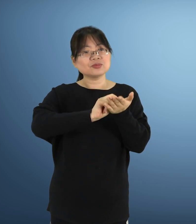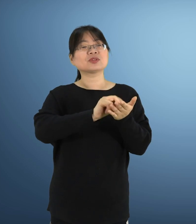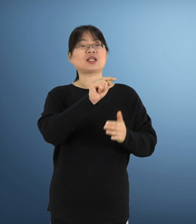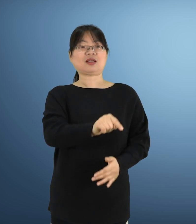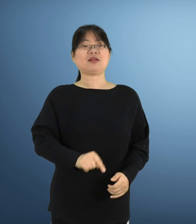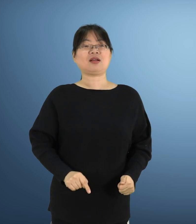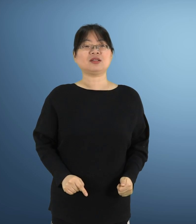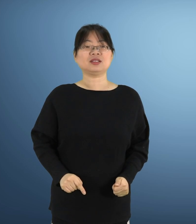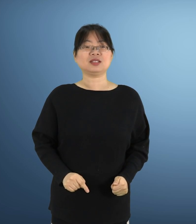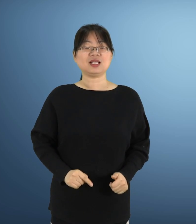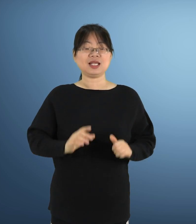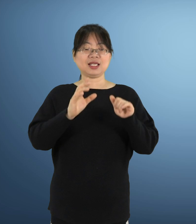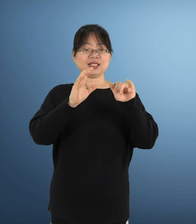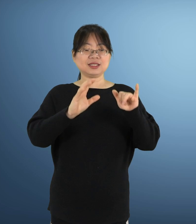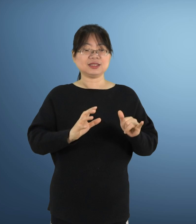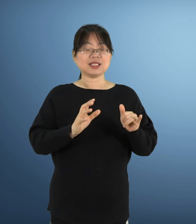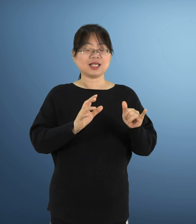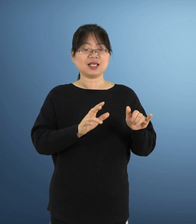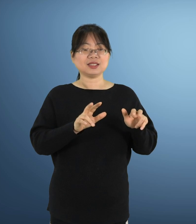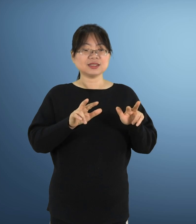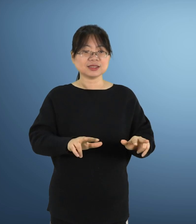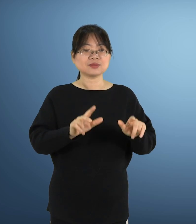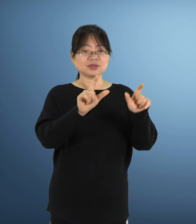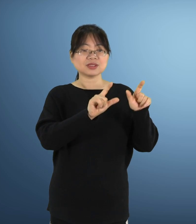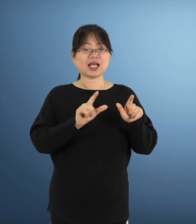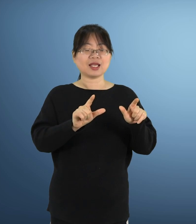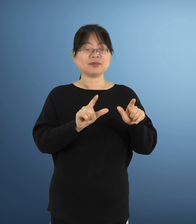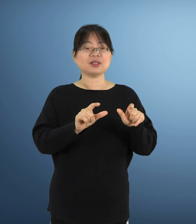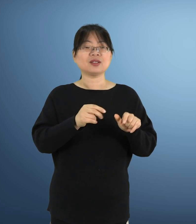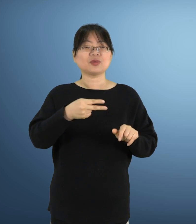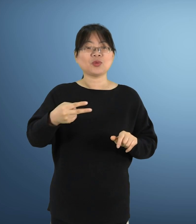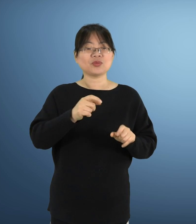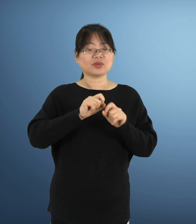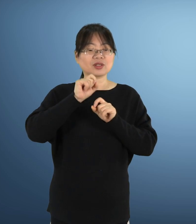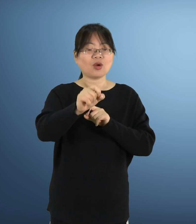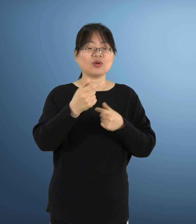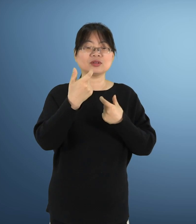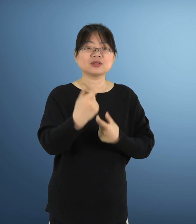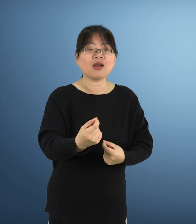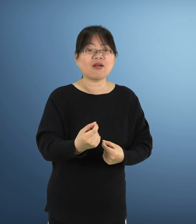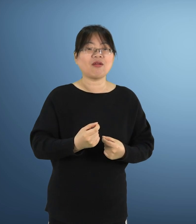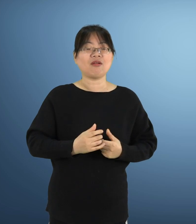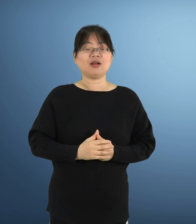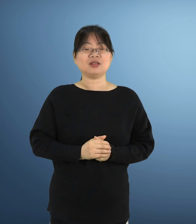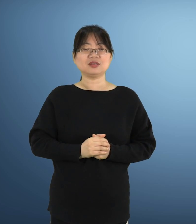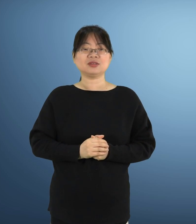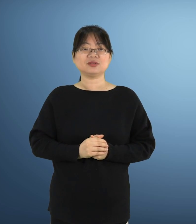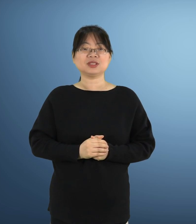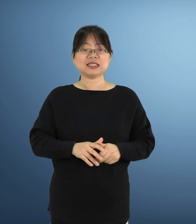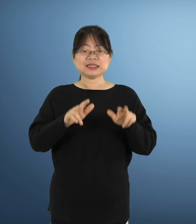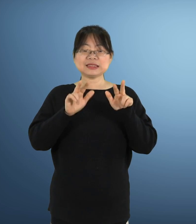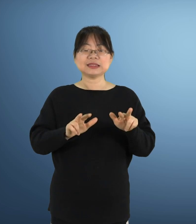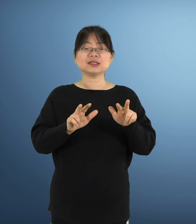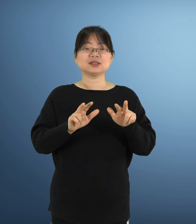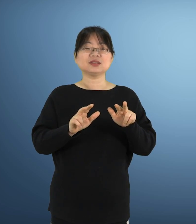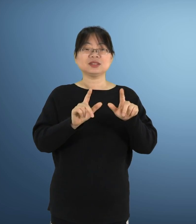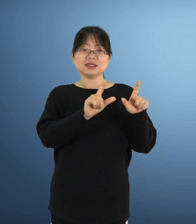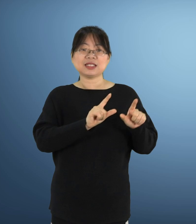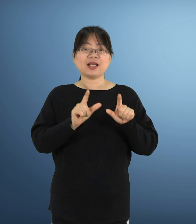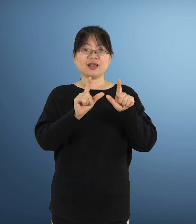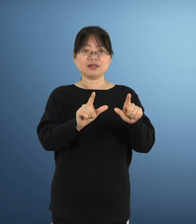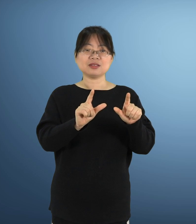땅의 삶만이 영원한 것처럼 거기에만 인생의 모든